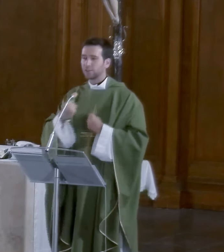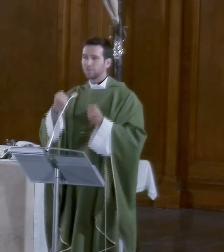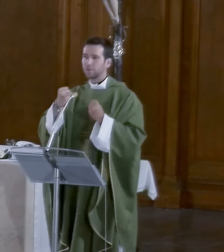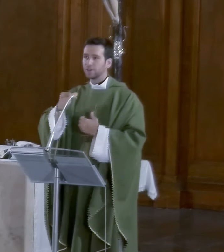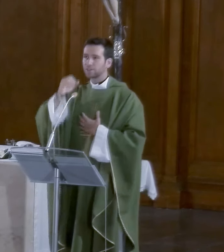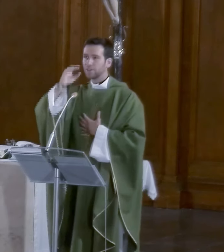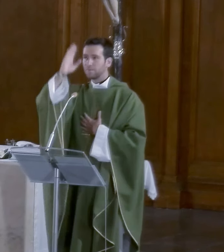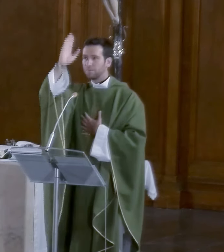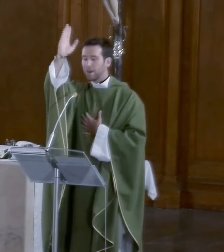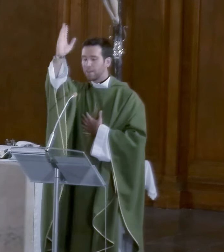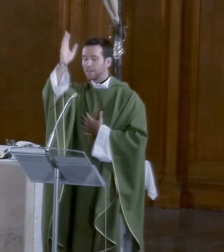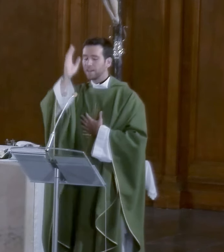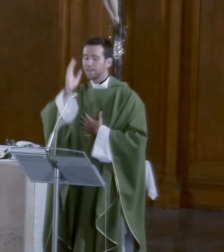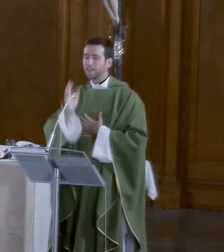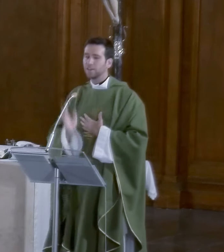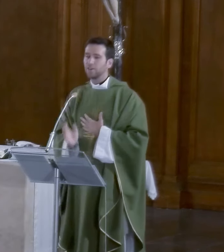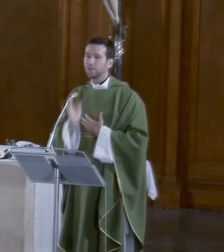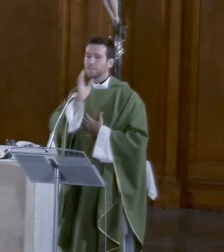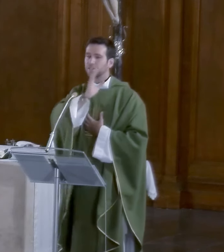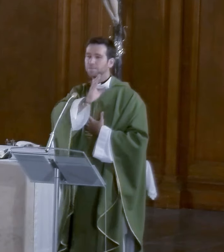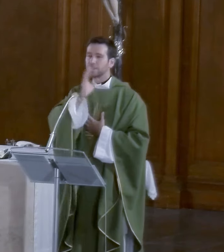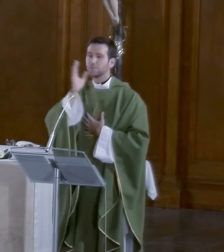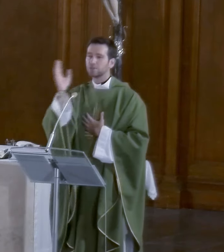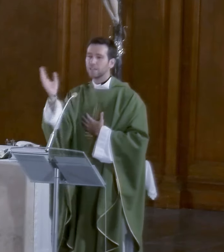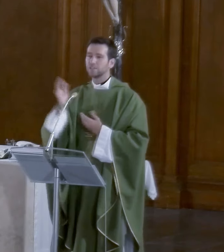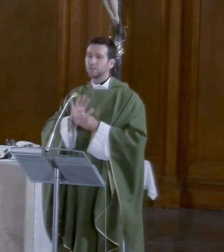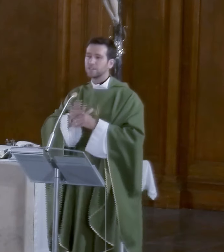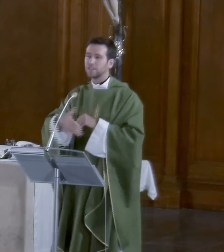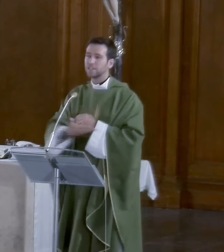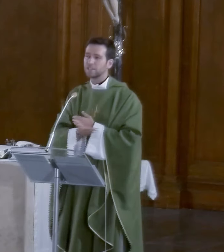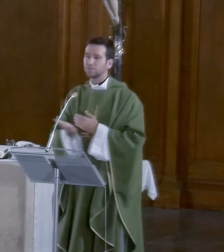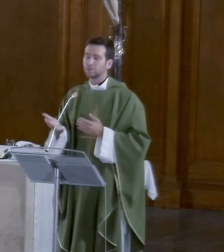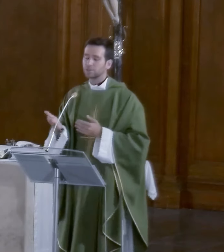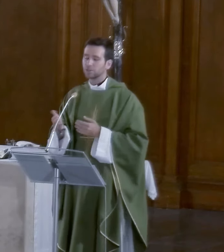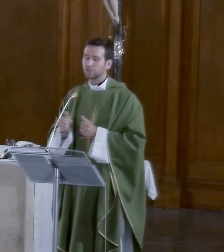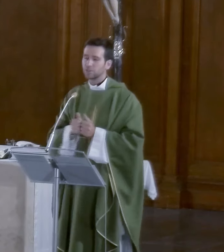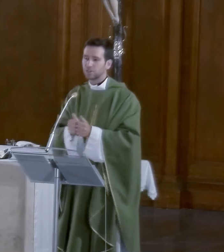Dios Todopoderoso, Padre, Hijo y Espíritu Santo